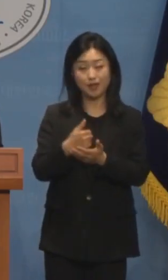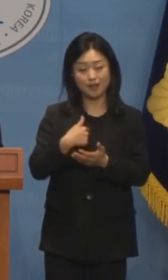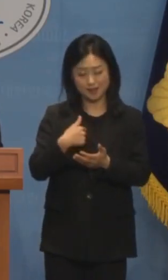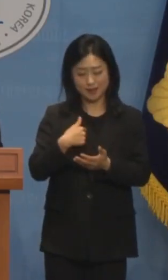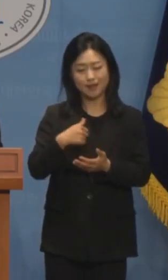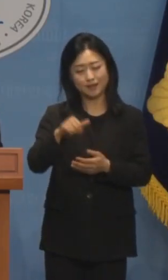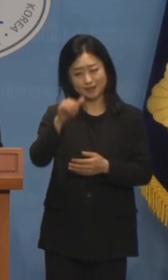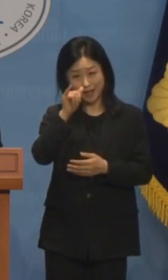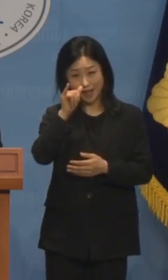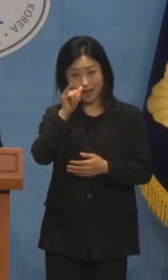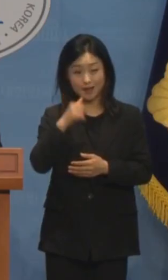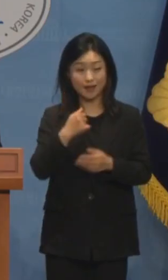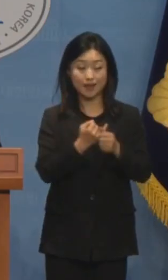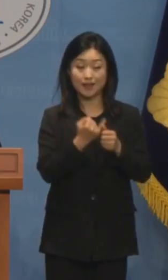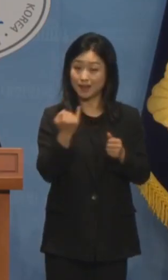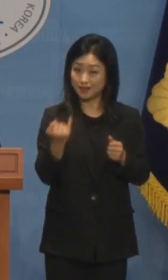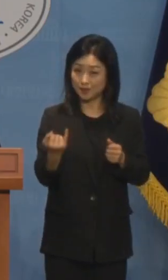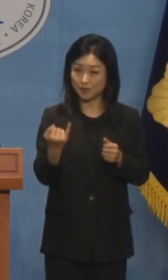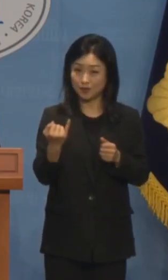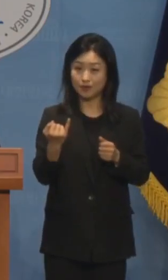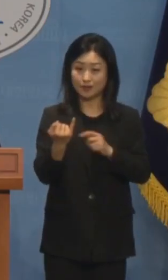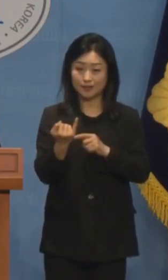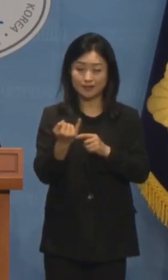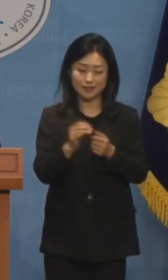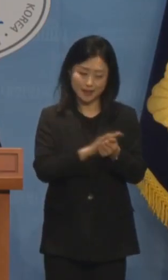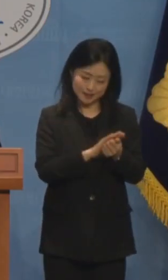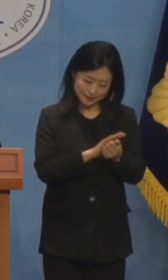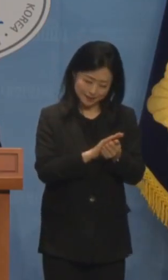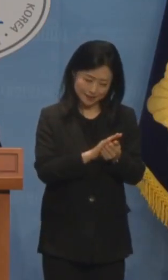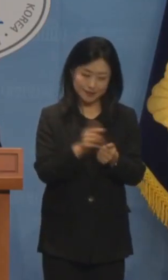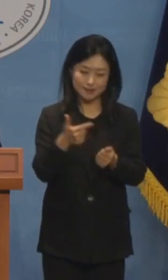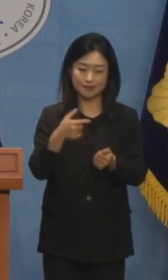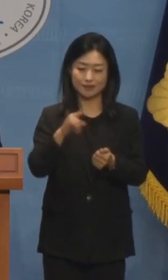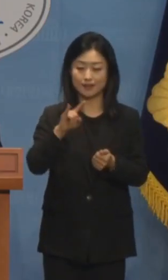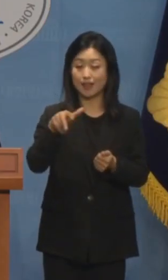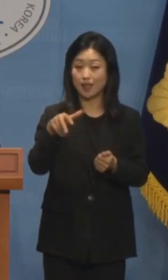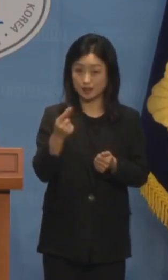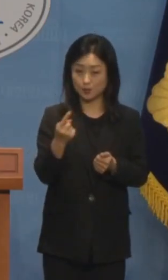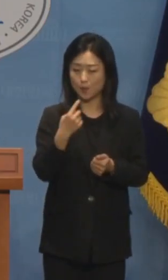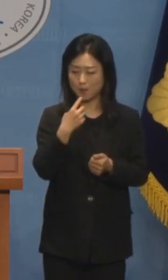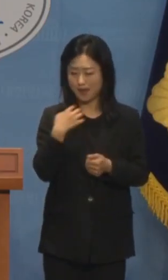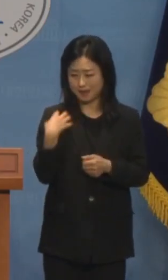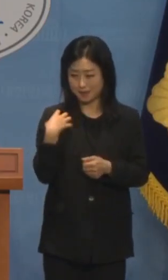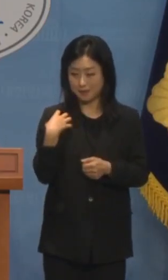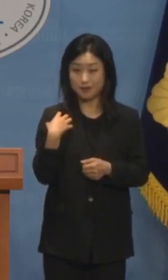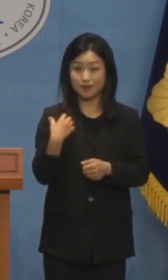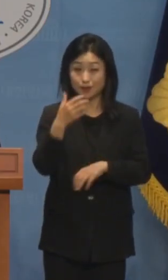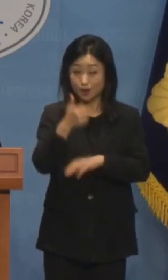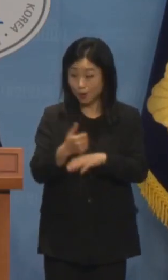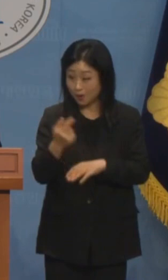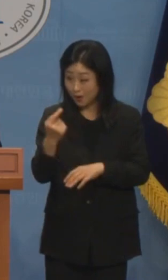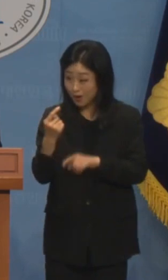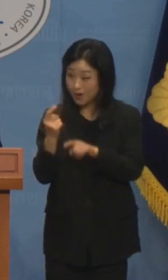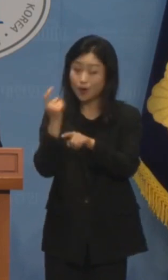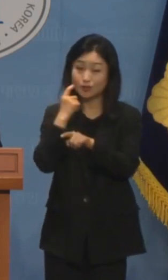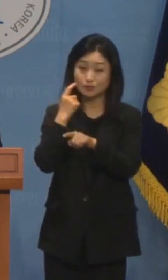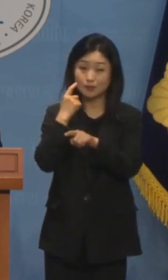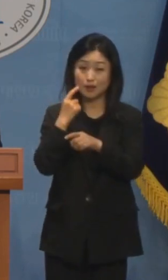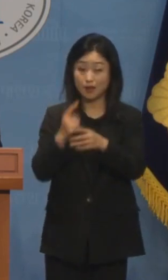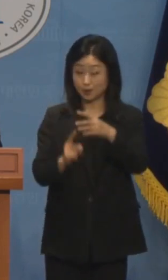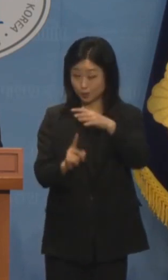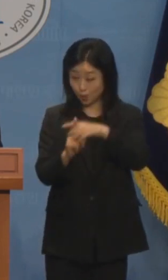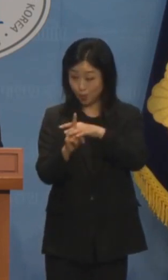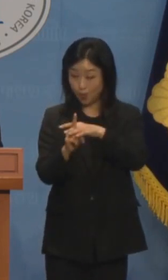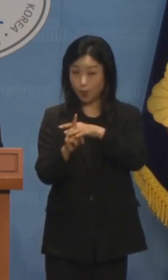얘기했고요. 그리고 아내로서의 내조만 하겠다라고 말을 했는데요. 싹 다 거짓말이죠. 네, 돋보이고 싶은 게 죄라면 죄인데 너무